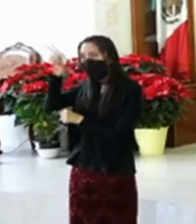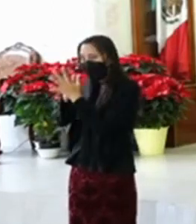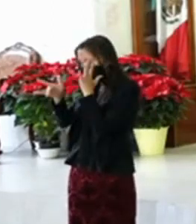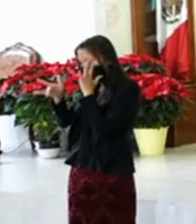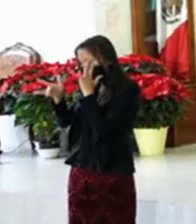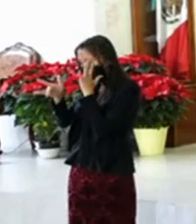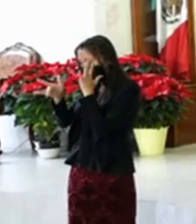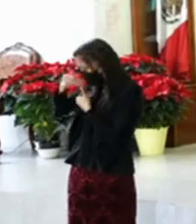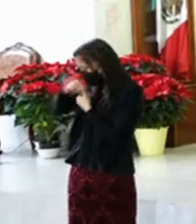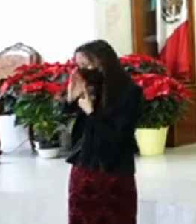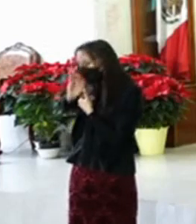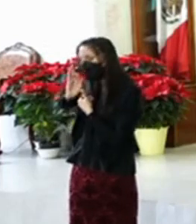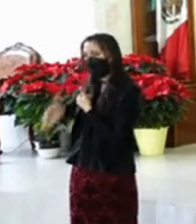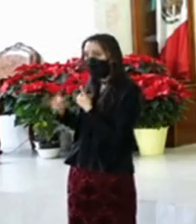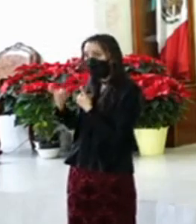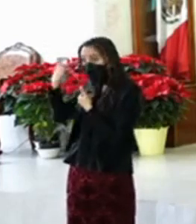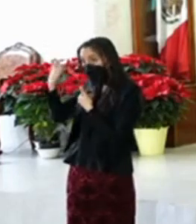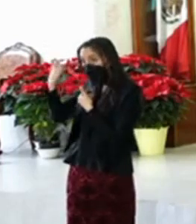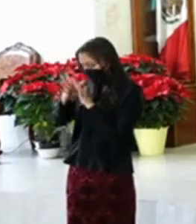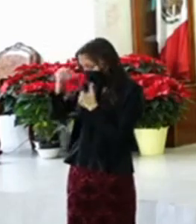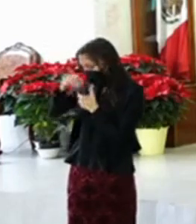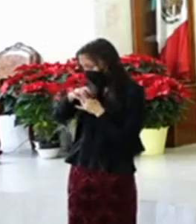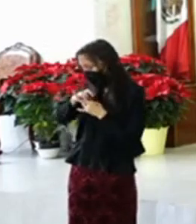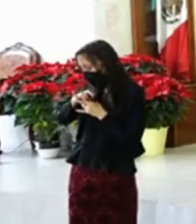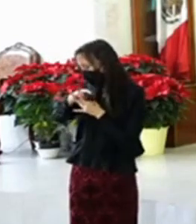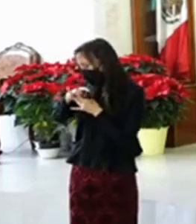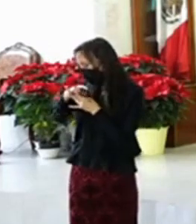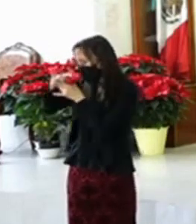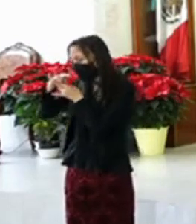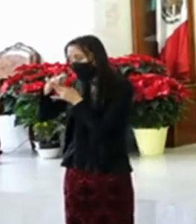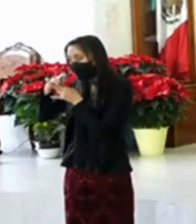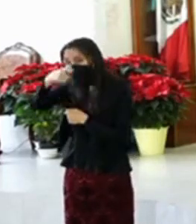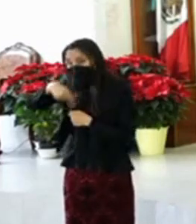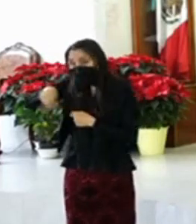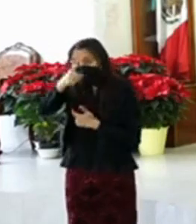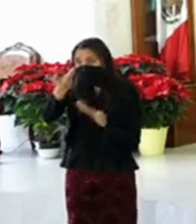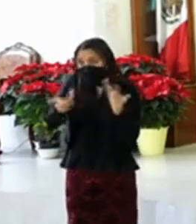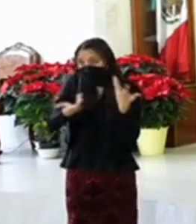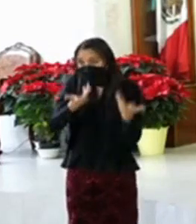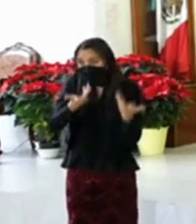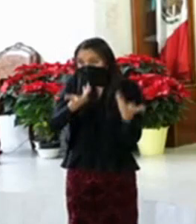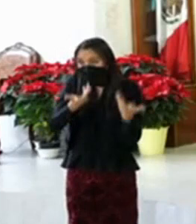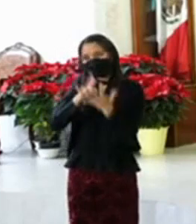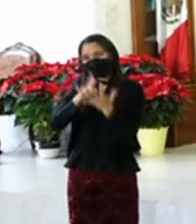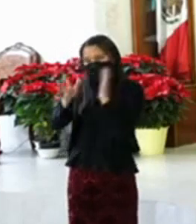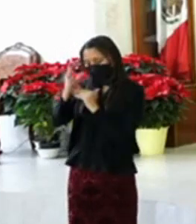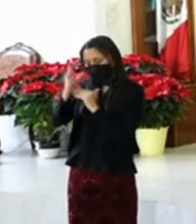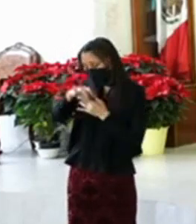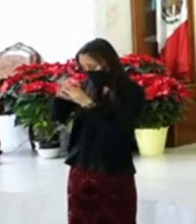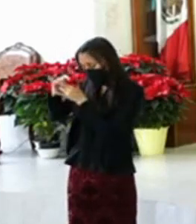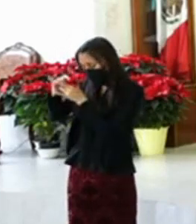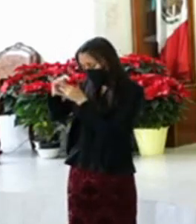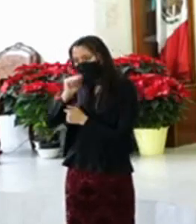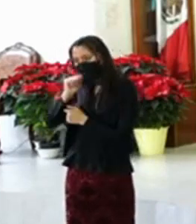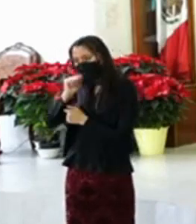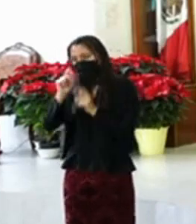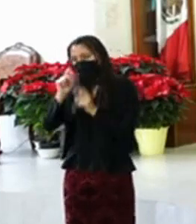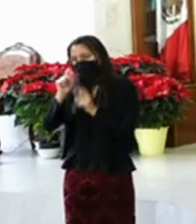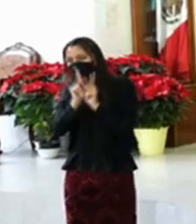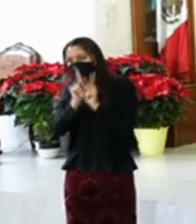entrará al corazón del que lo invite y cenará con él. Fíjense nada más.